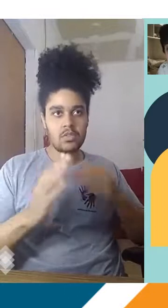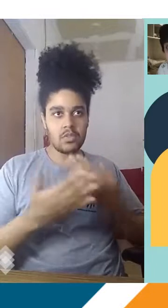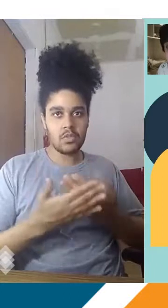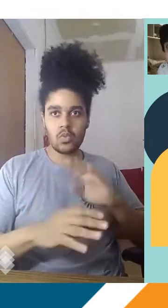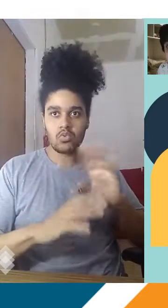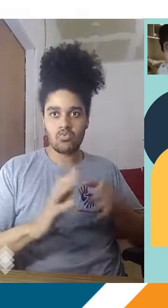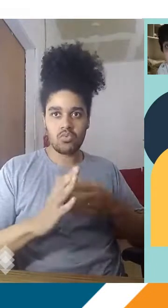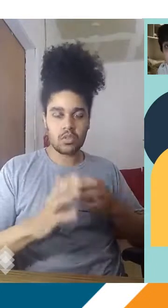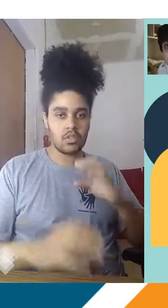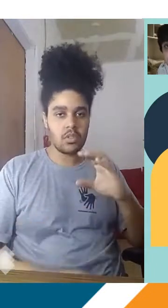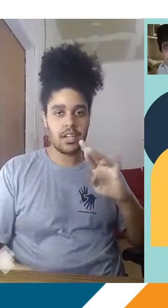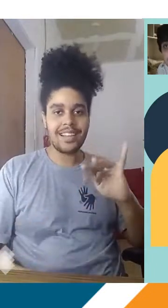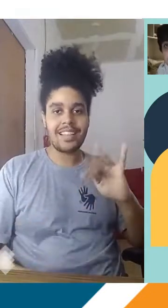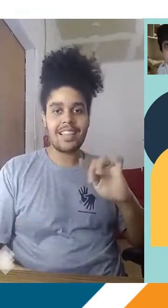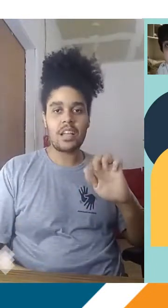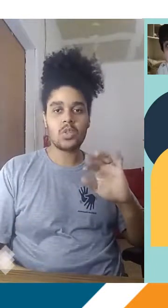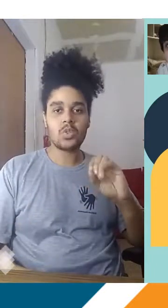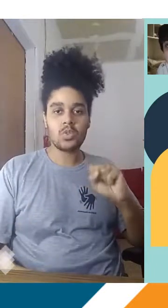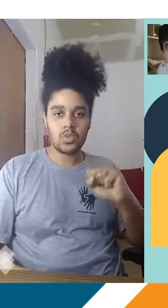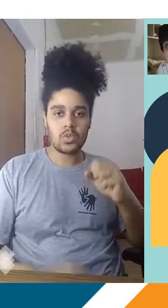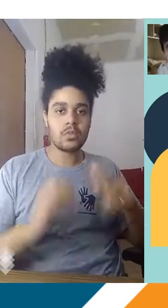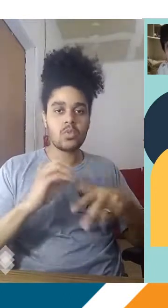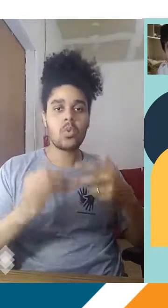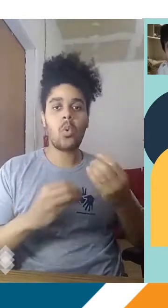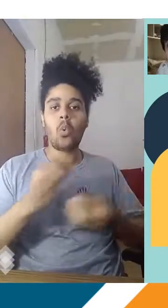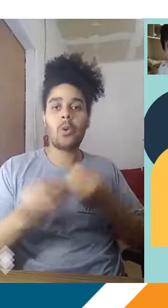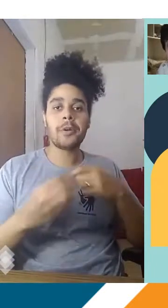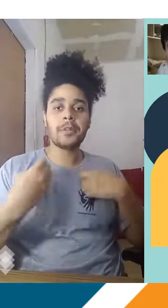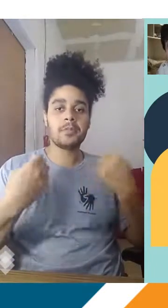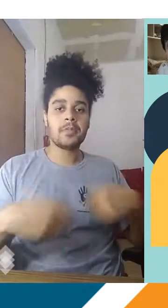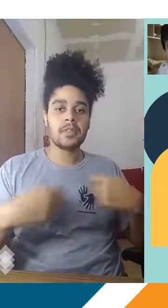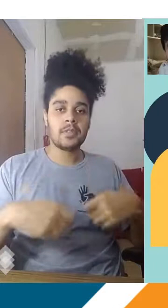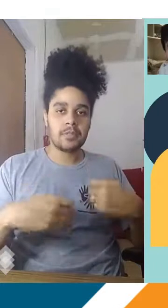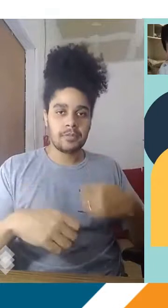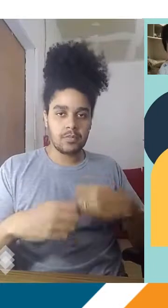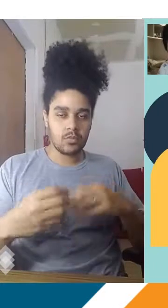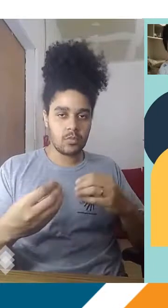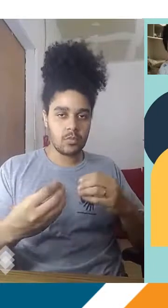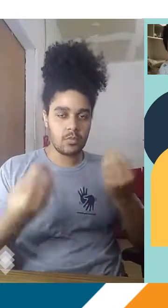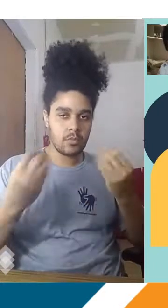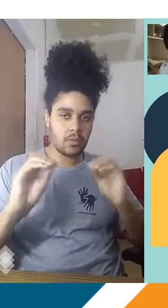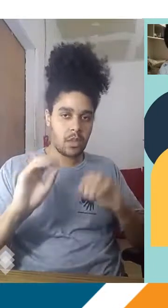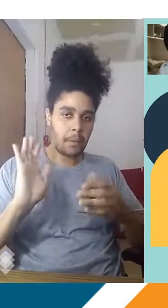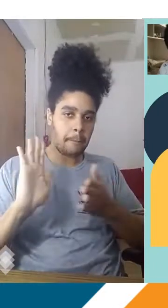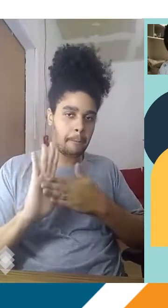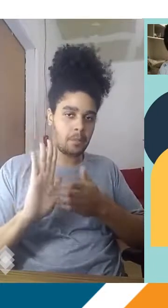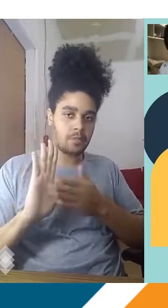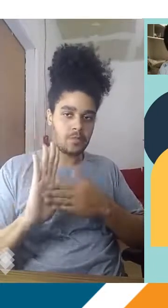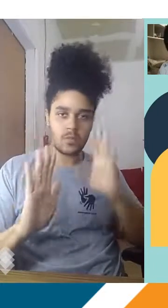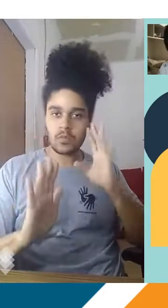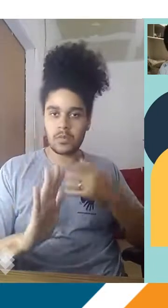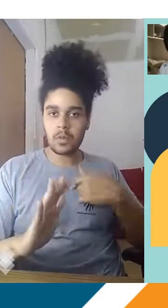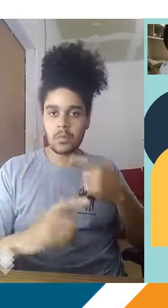vigente. Atendi aqui a todos os critérios do Enem. Todos os critérios que determinam como eu tenho que definir a minha proposta de solução